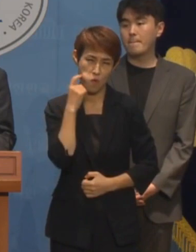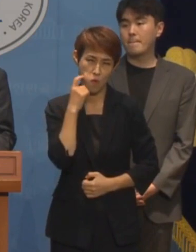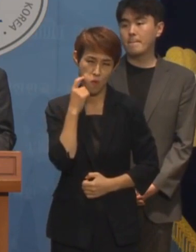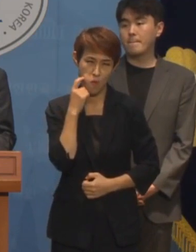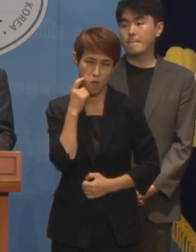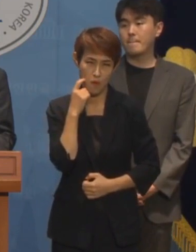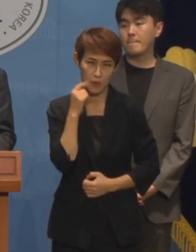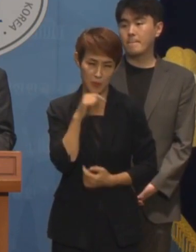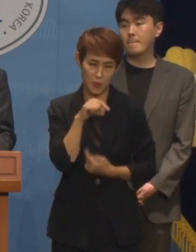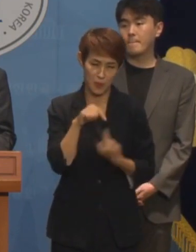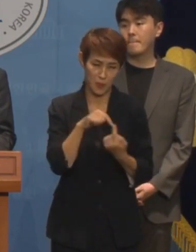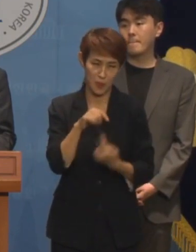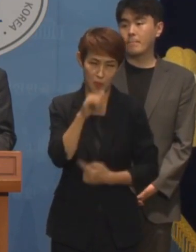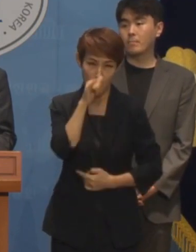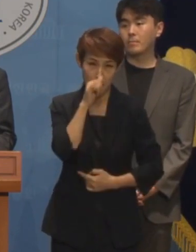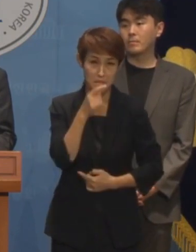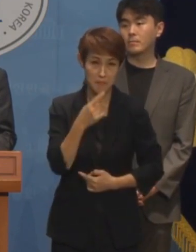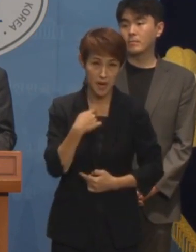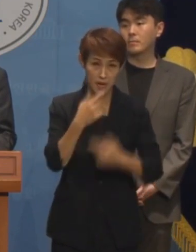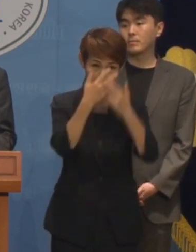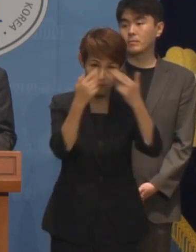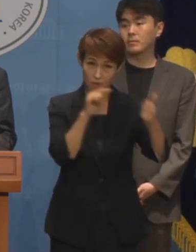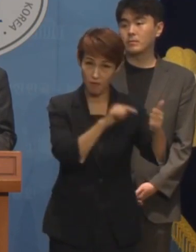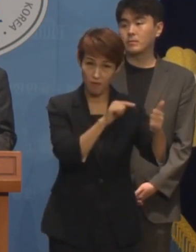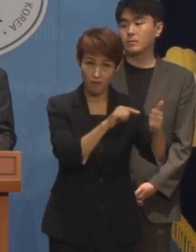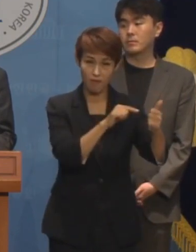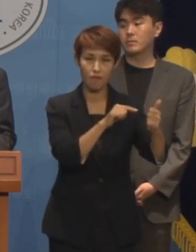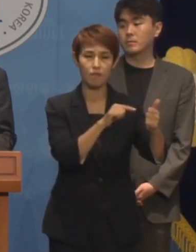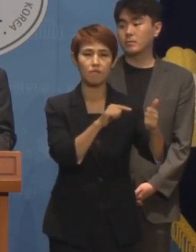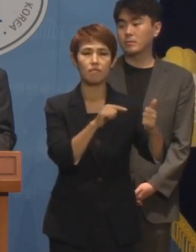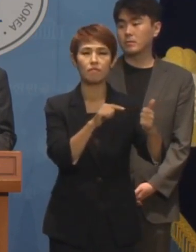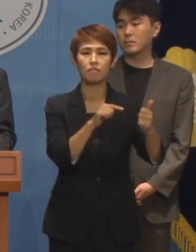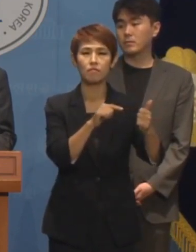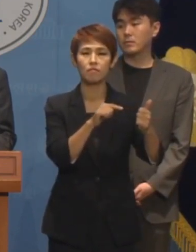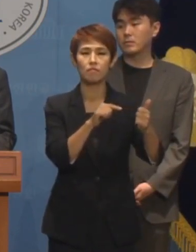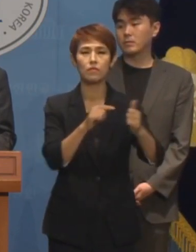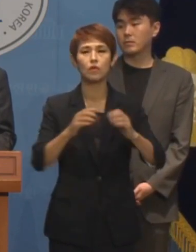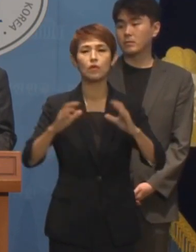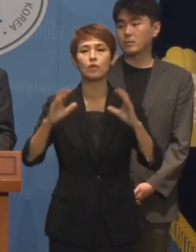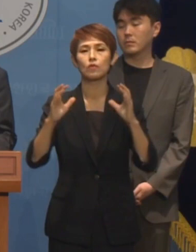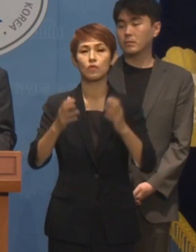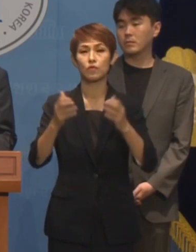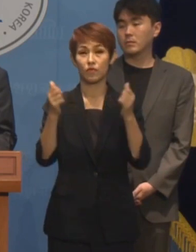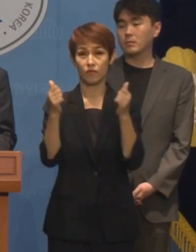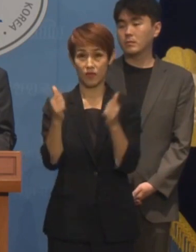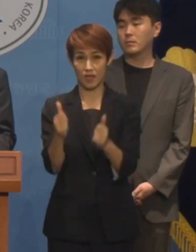위정교사범으로서 이재명 피고는 이미 국회의 구속 결의안 통과 이후